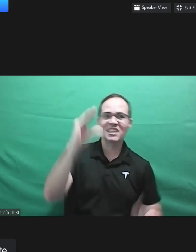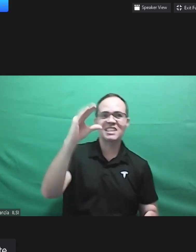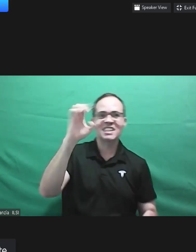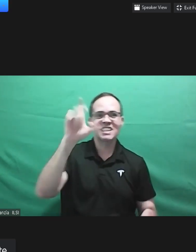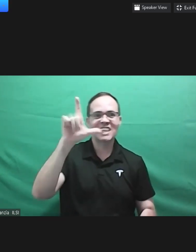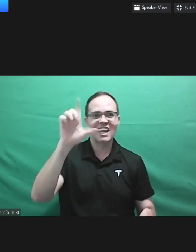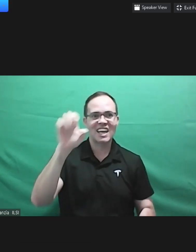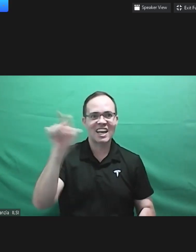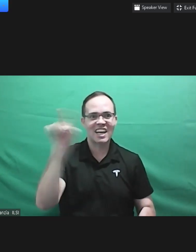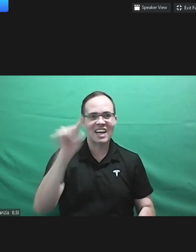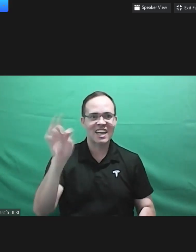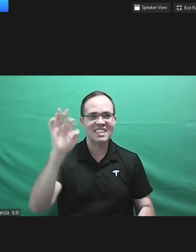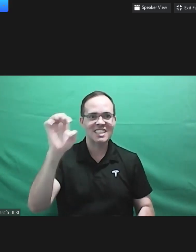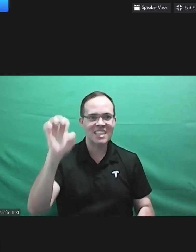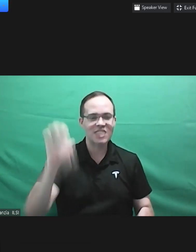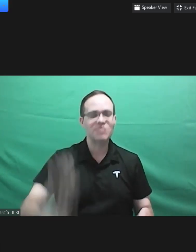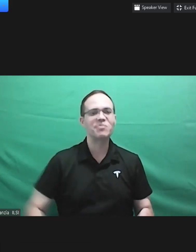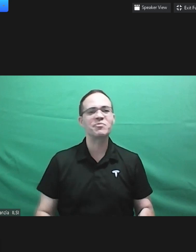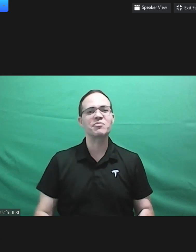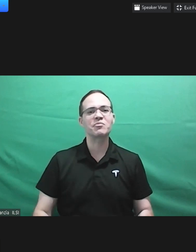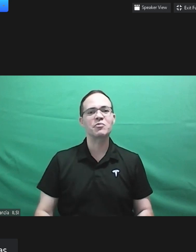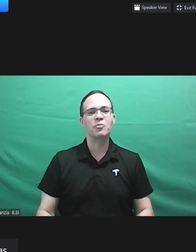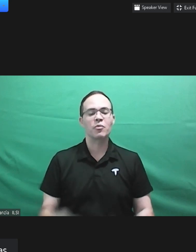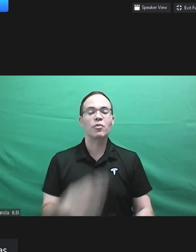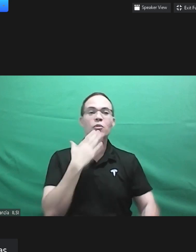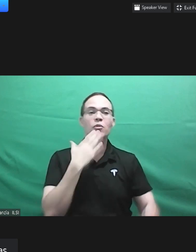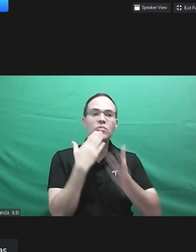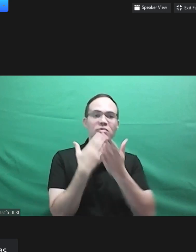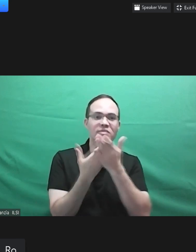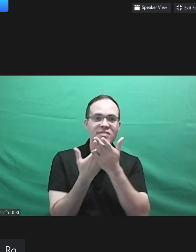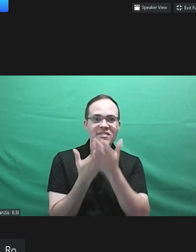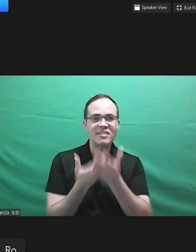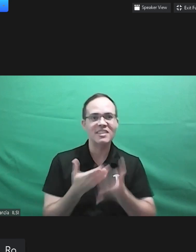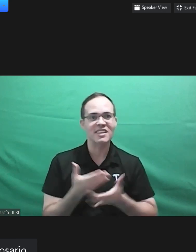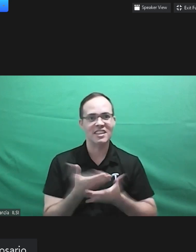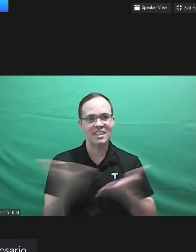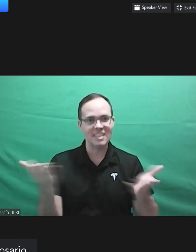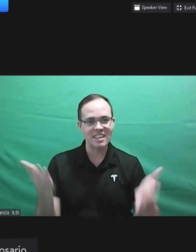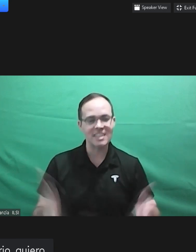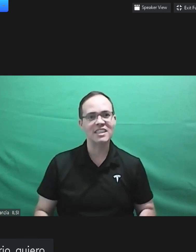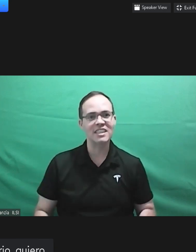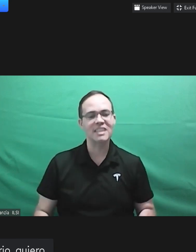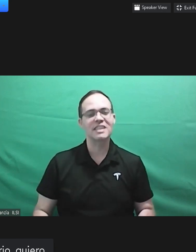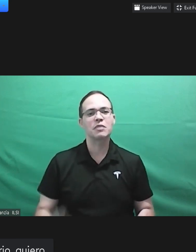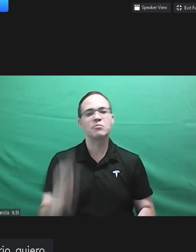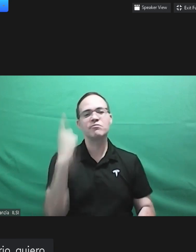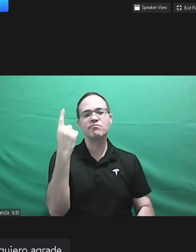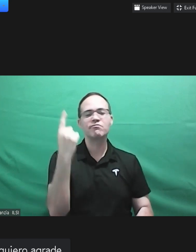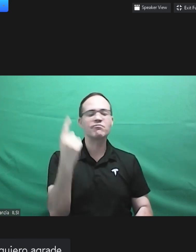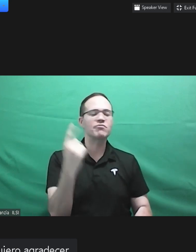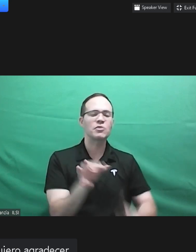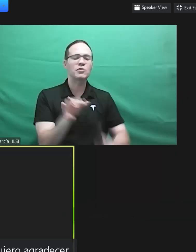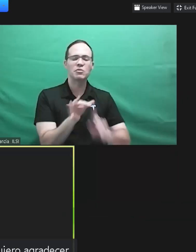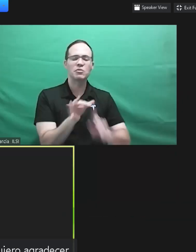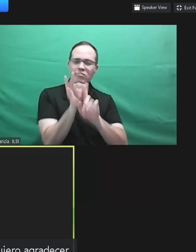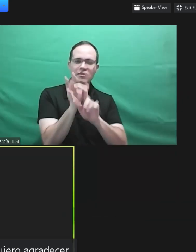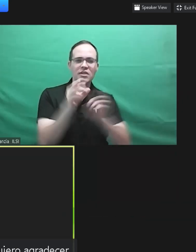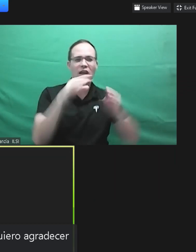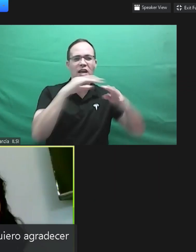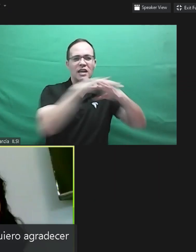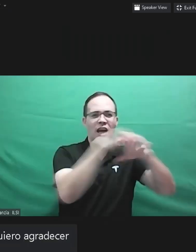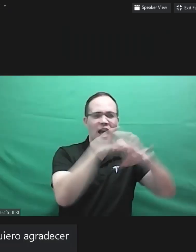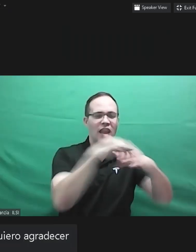Bueno, Rosario, muchas gracias. Bueno, quiero agradecer especialmente a Riadis por la